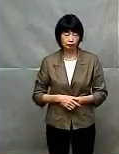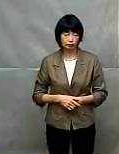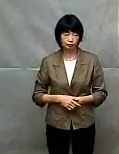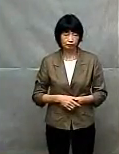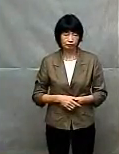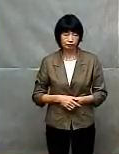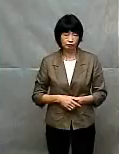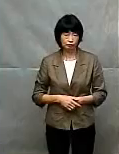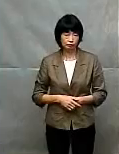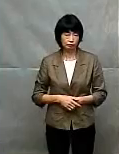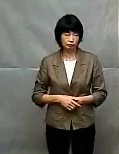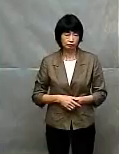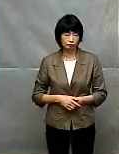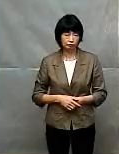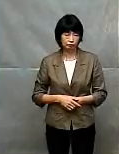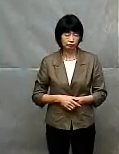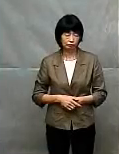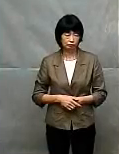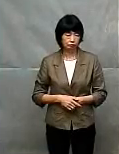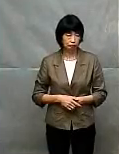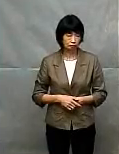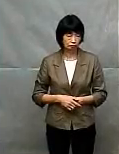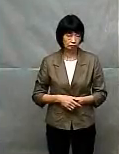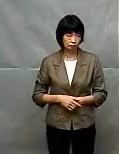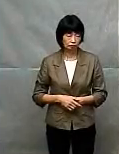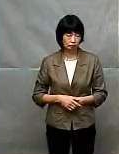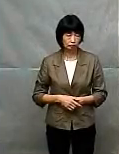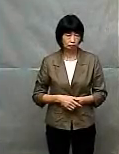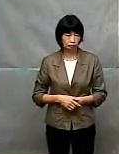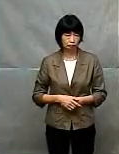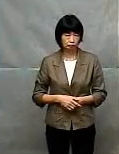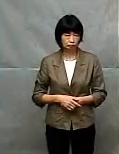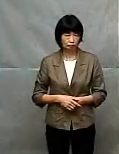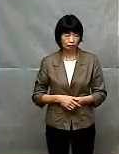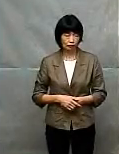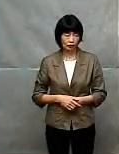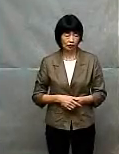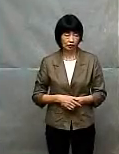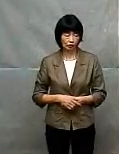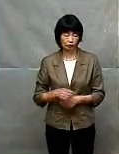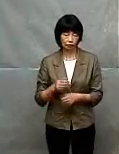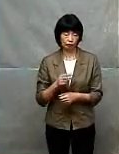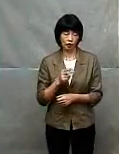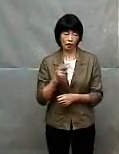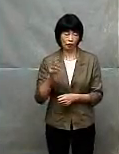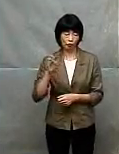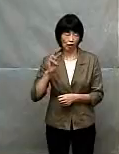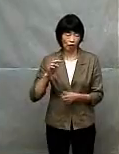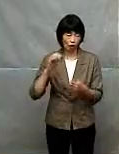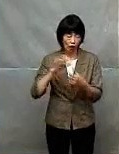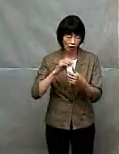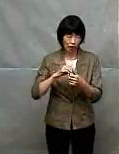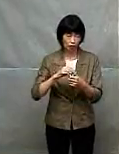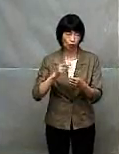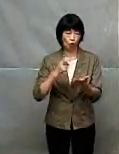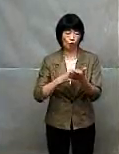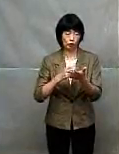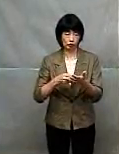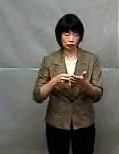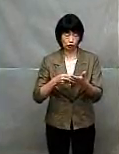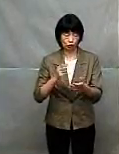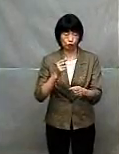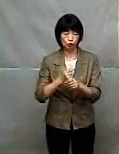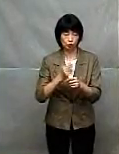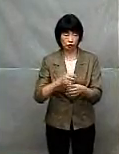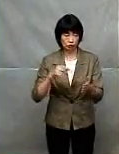パワハラについての法律を作って、その中にもアカハラとかセクハラみんな含まれているんだ